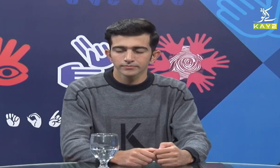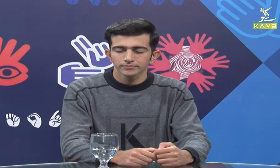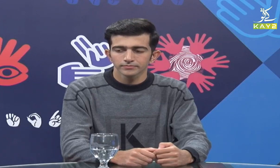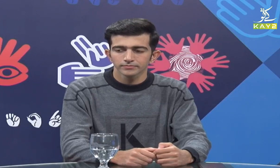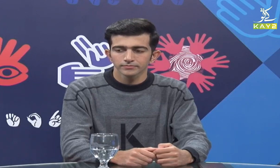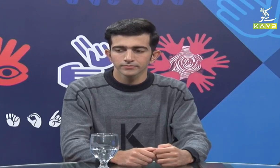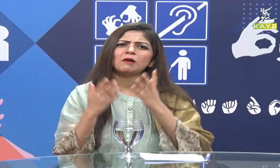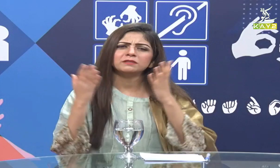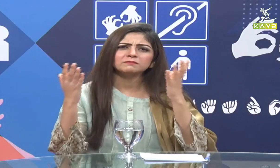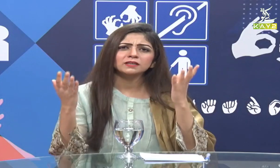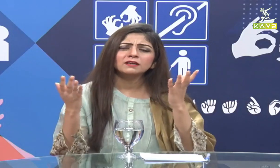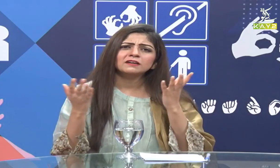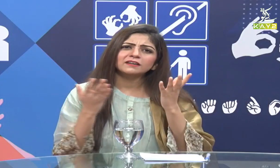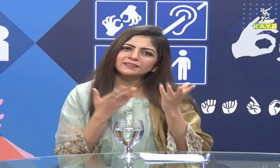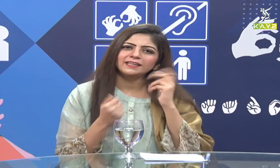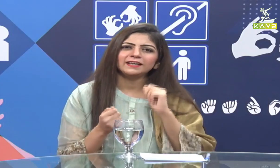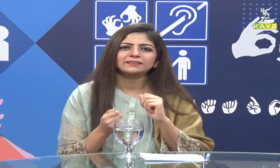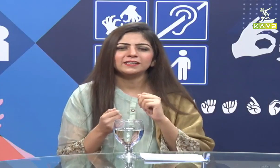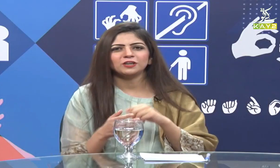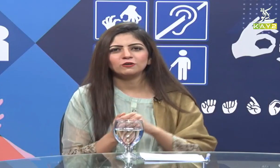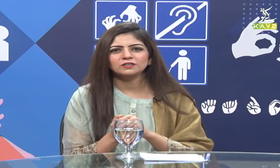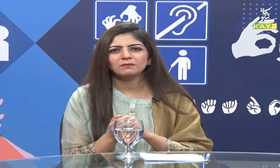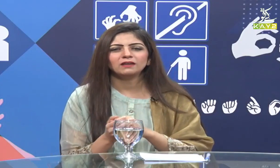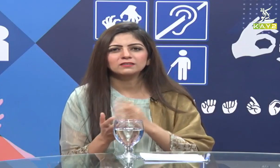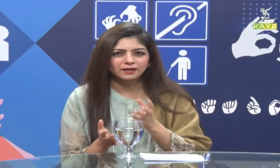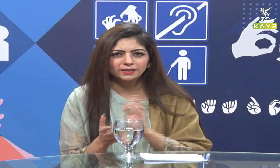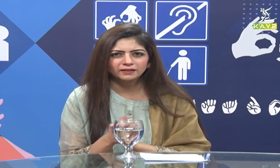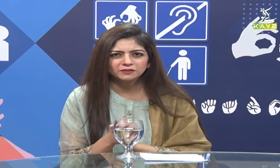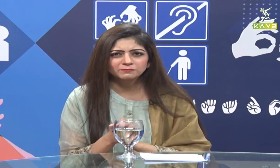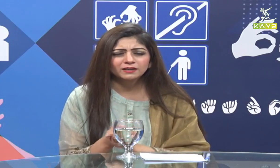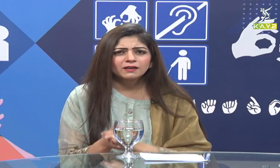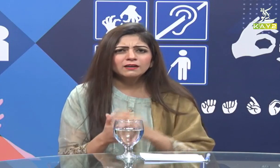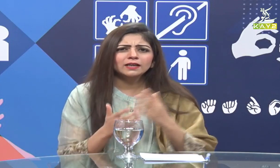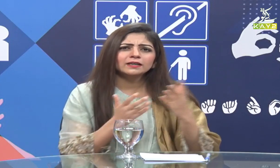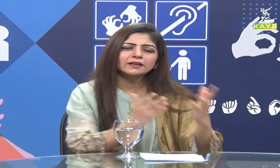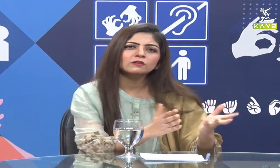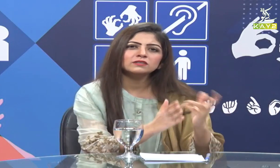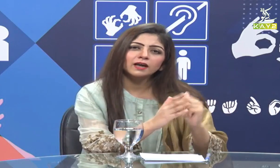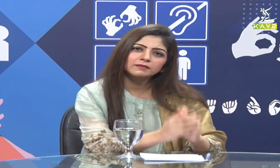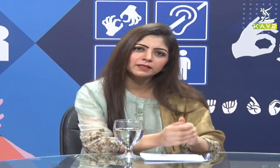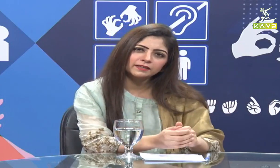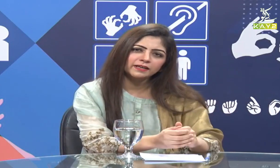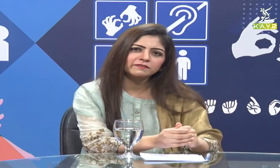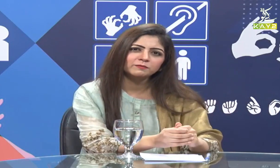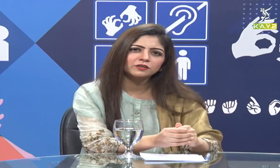डेफ कम्युनिटी तो आपस में करती ही रहती है इशारों से बात, साइन लैंग्वेज में, लेकिन अगर उस 9 मिलियन डेफ कम्युनिटी